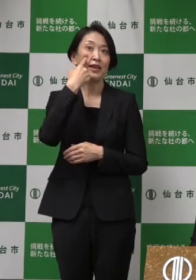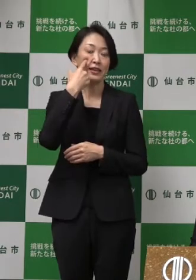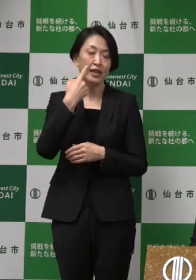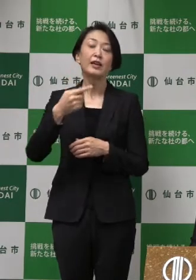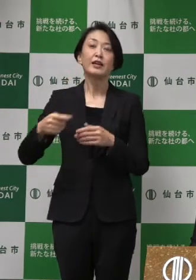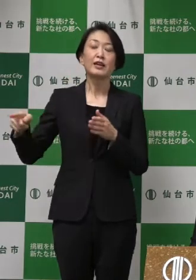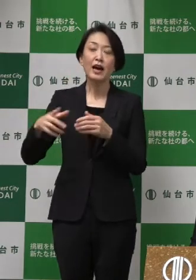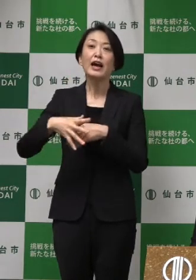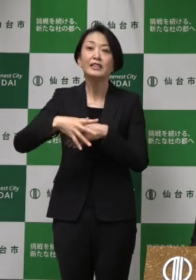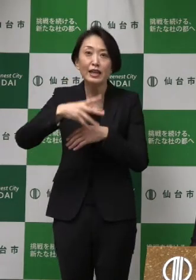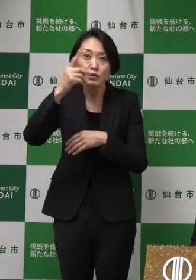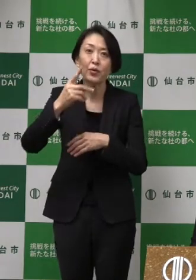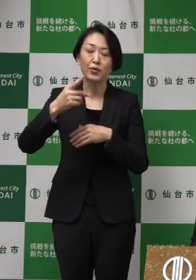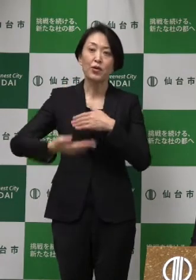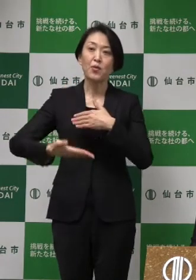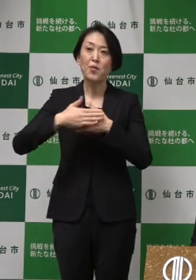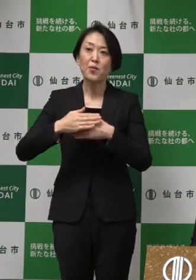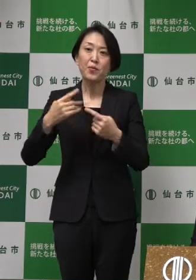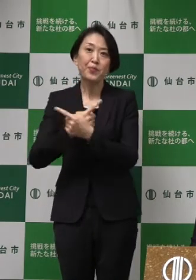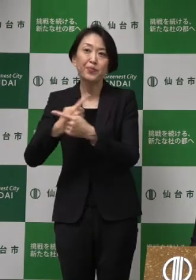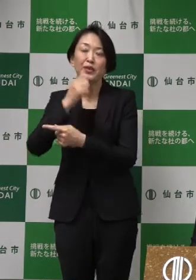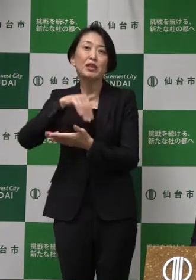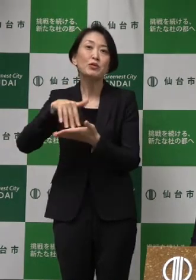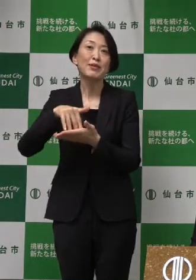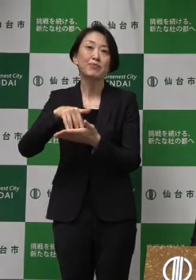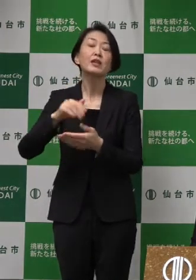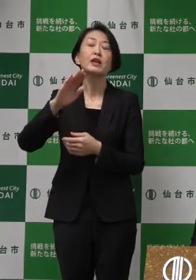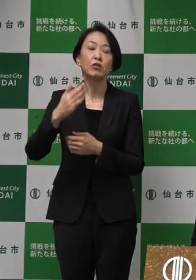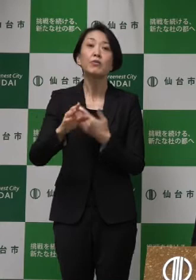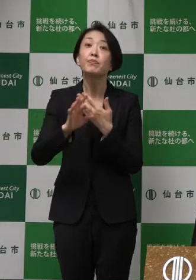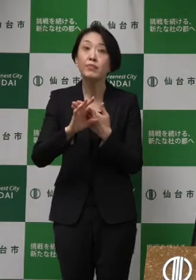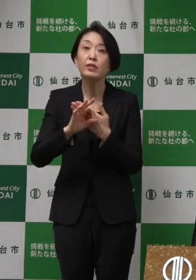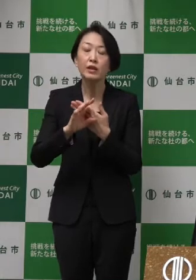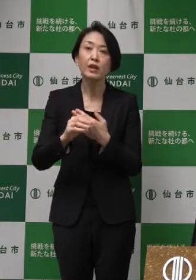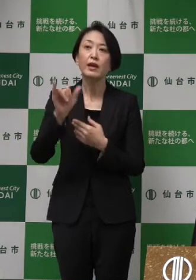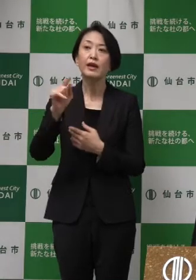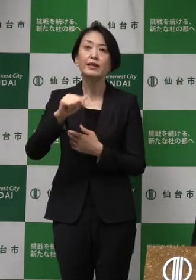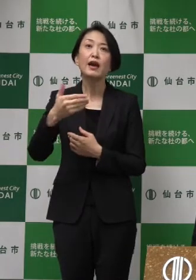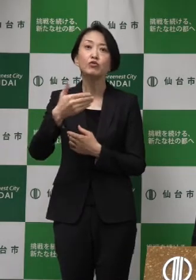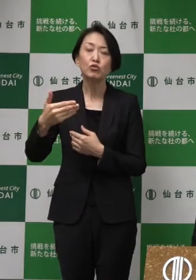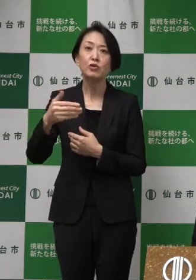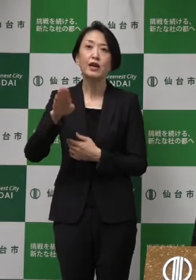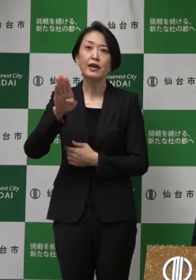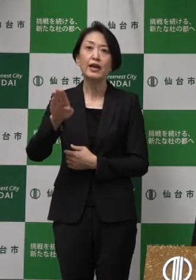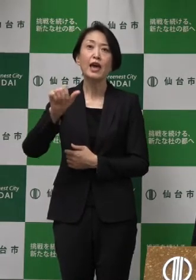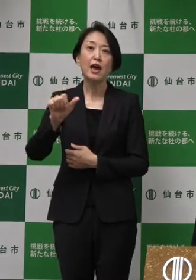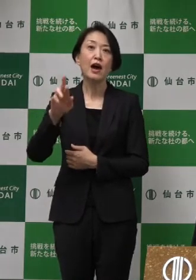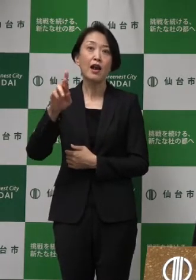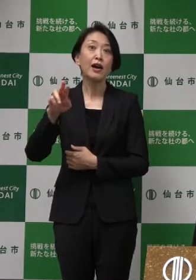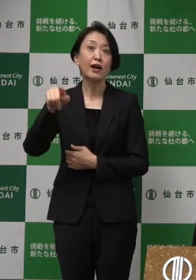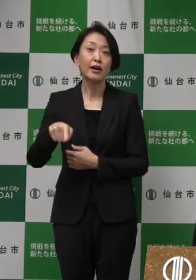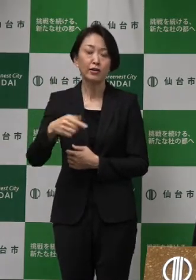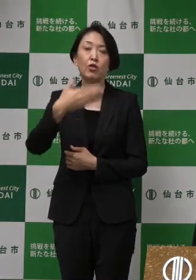ご説明いただいた中でも、ヤングケアラーの実態調査だとか、保育所の受け入れ枠